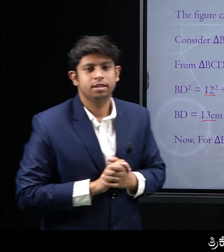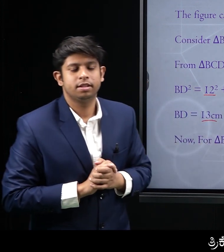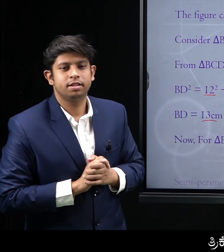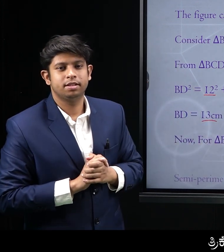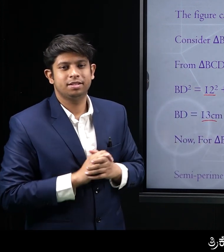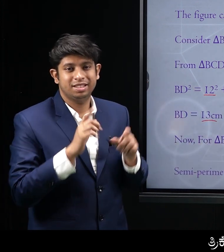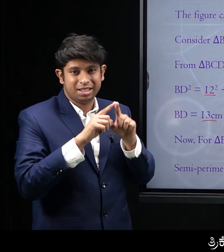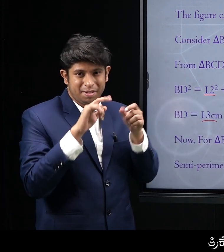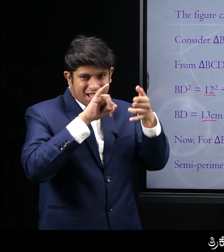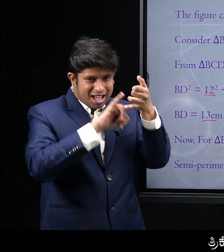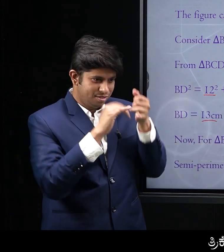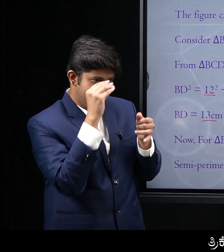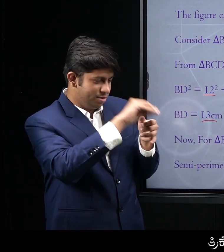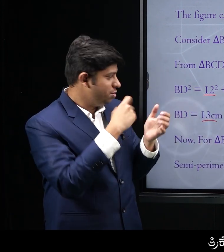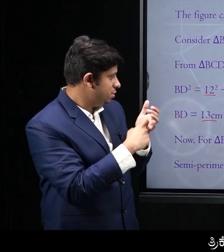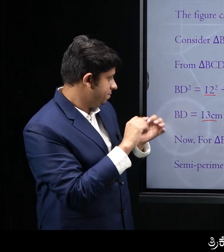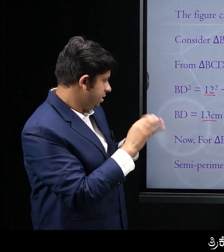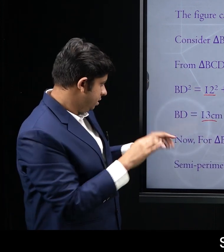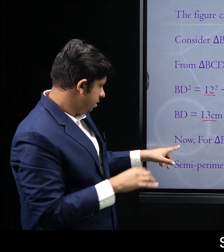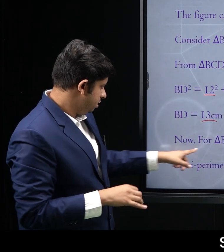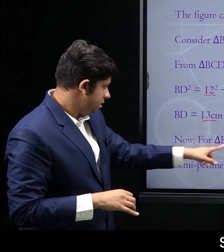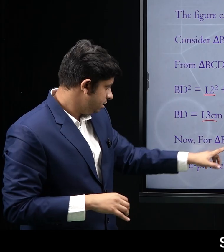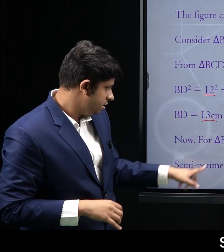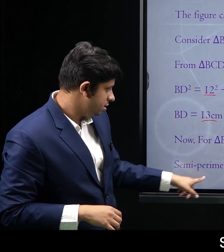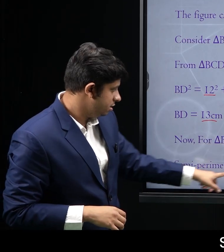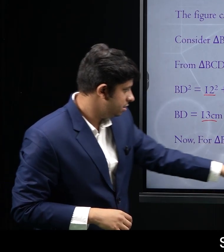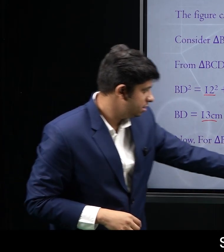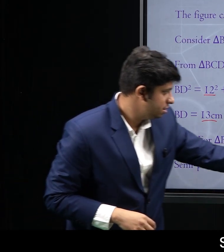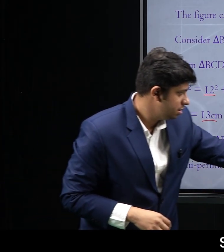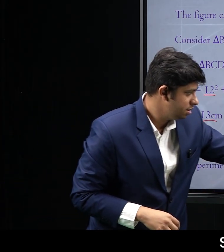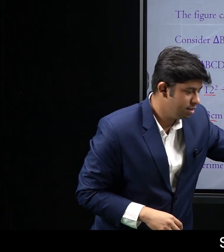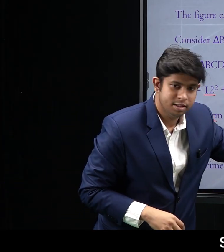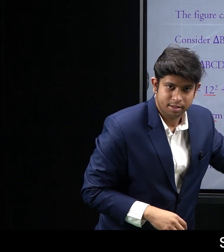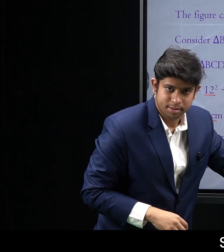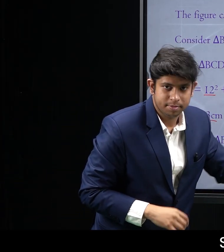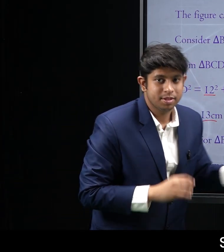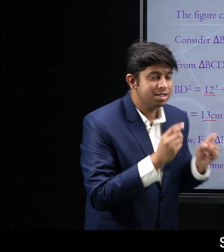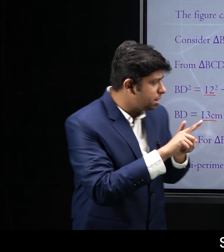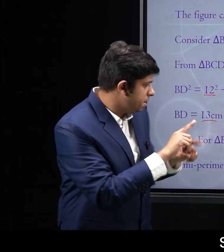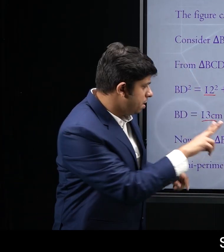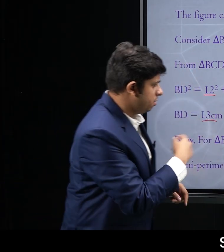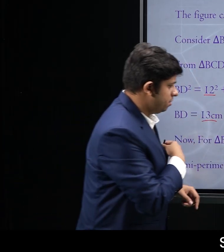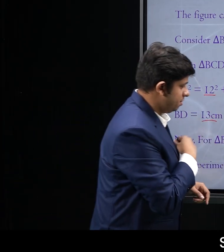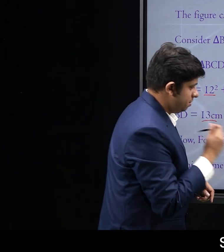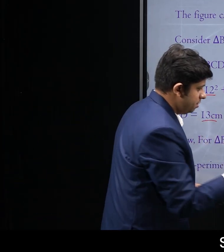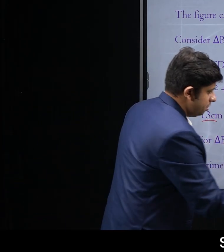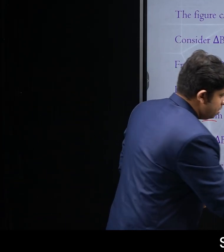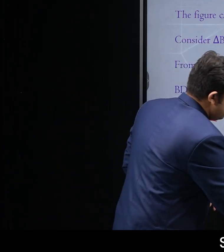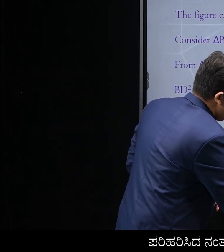ಅರೆ ಪರಿಧಿ S1 ಇಸ್ ಈಕ್ವಲ್ ಟು 12 ಇಂಟು 5 ಇಂಟು 13 ಡಿವೈಡೆಡ್ ಬೈ 2.